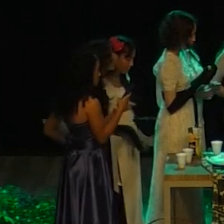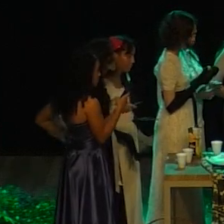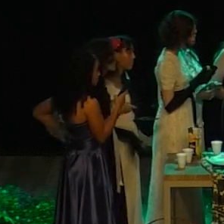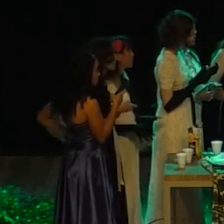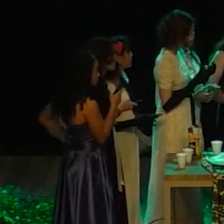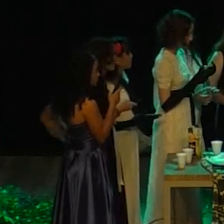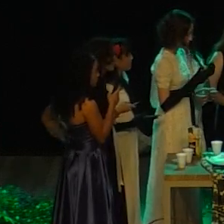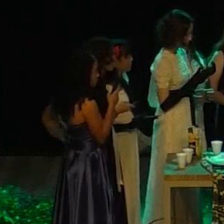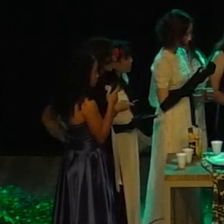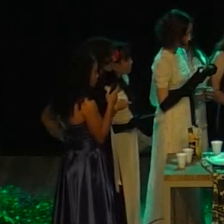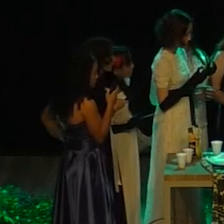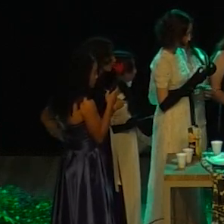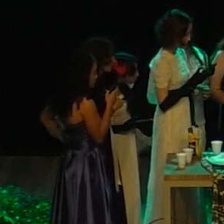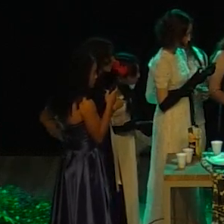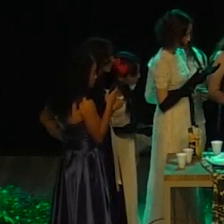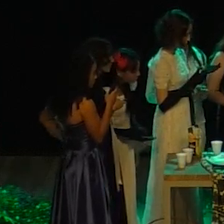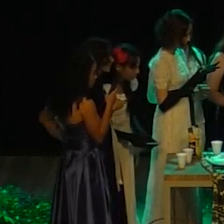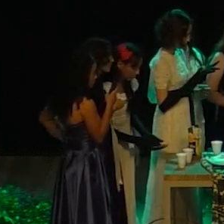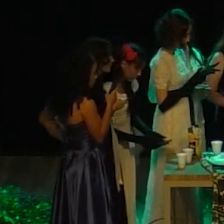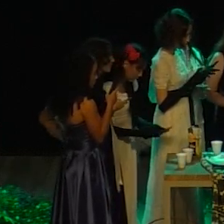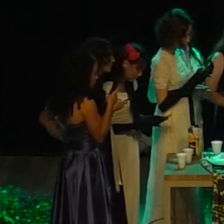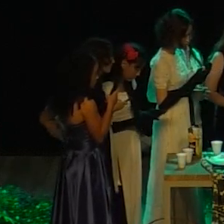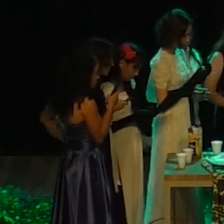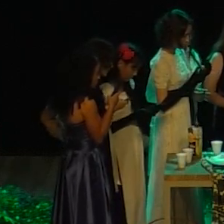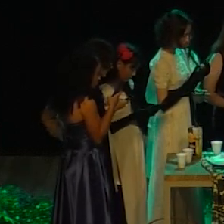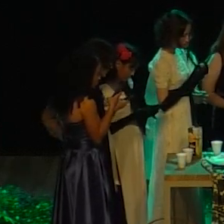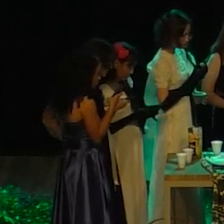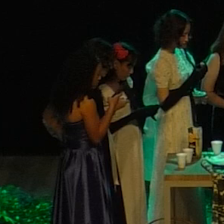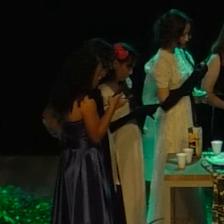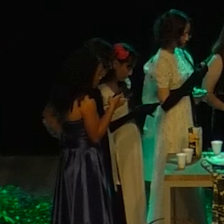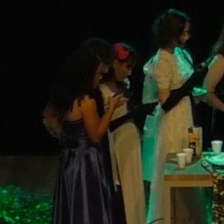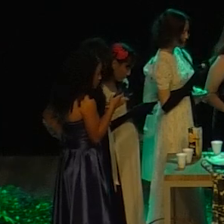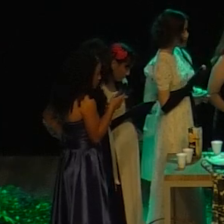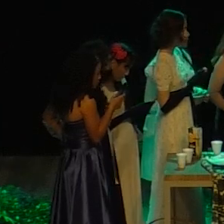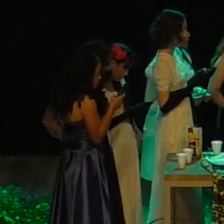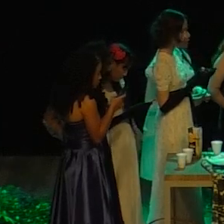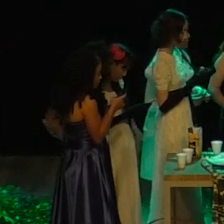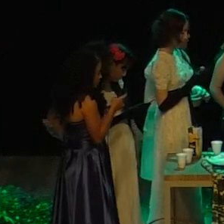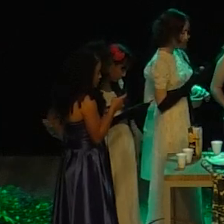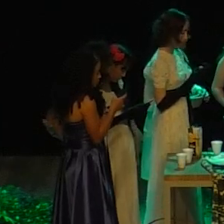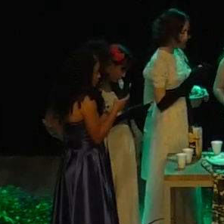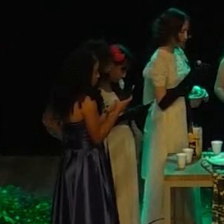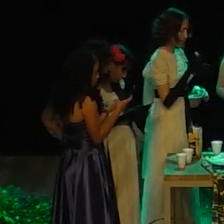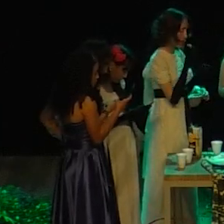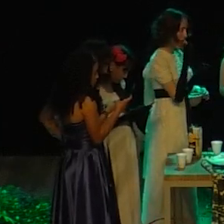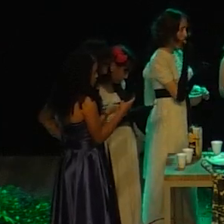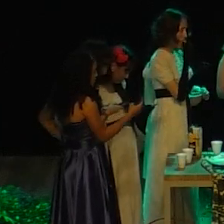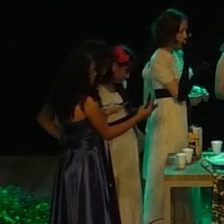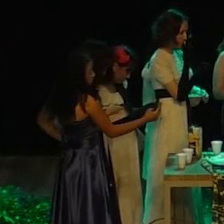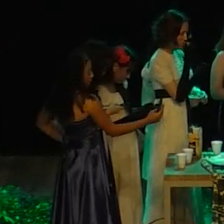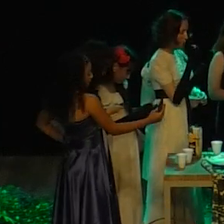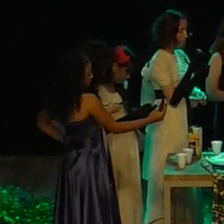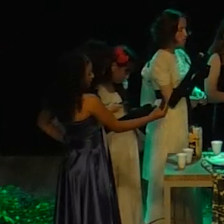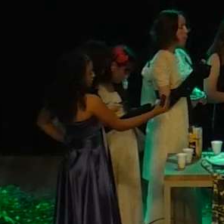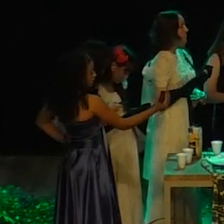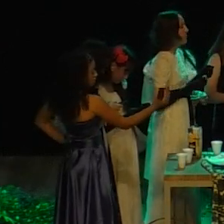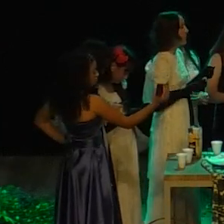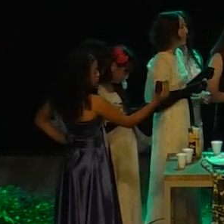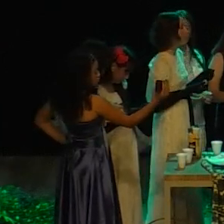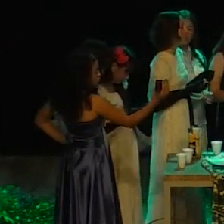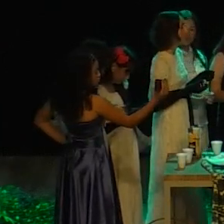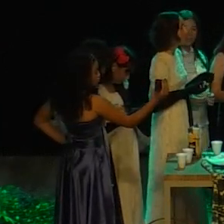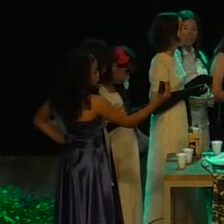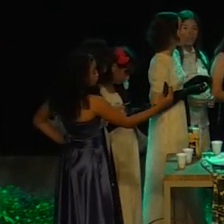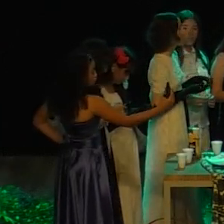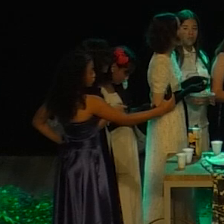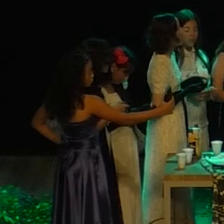Imagine que viemos ao campo e colocamos o lanche sobre a toalha. Imagine que viemos e colocamos o lanche sobre a nossa toalha. E